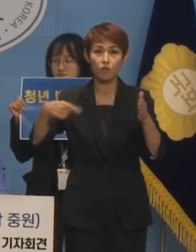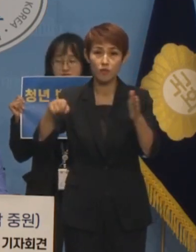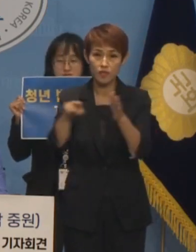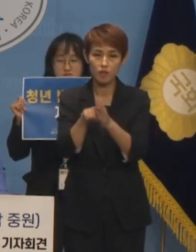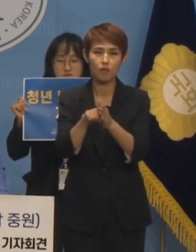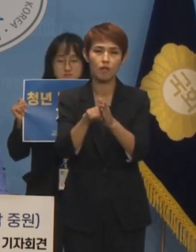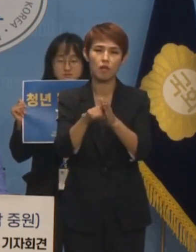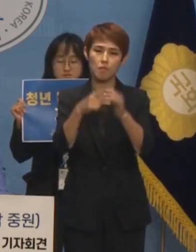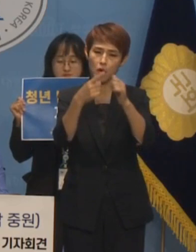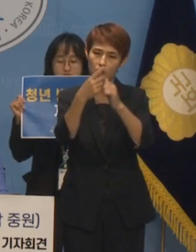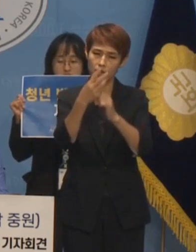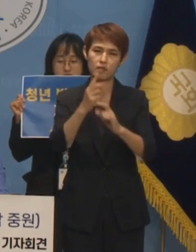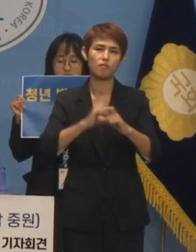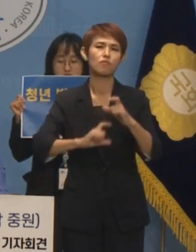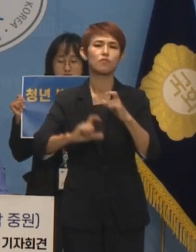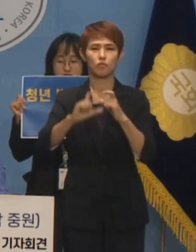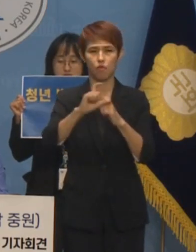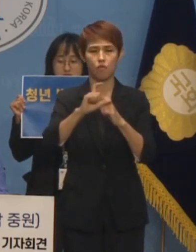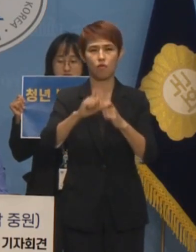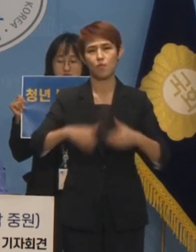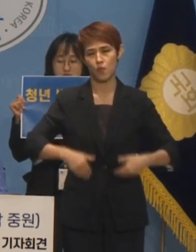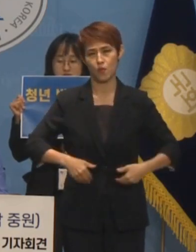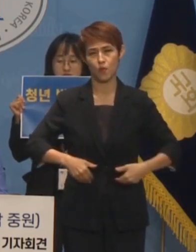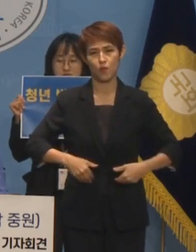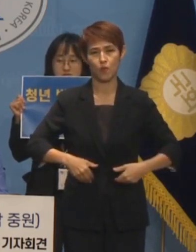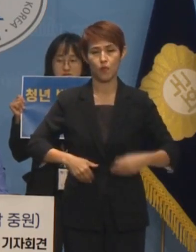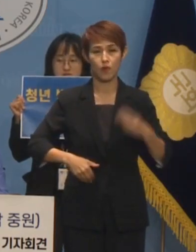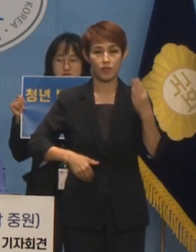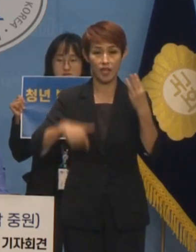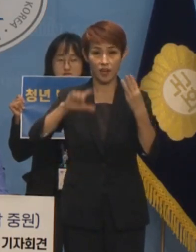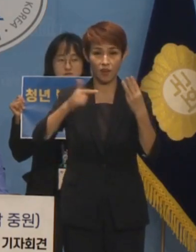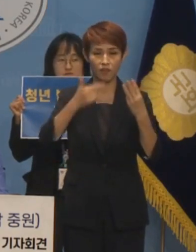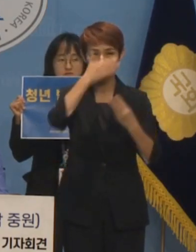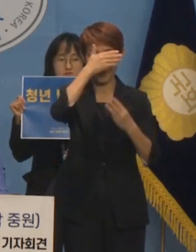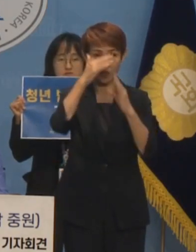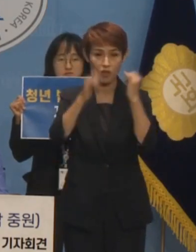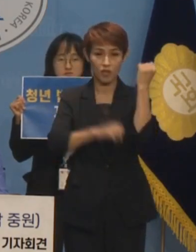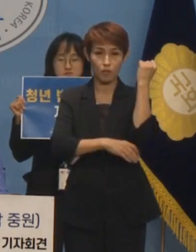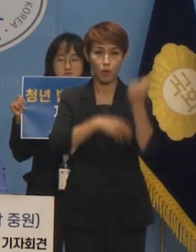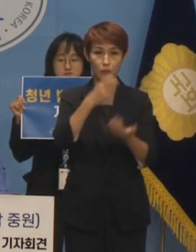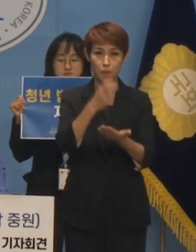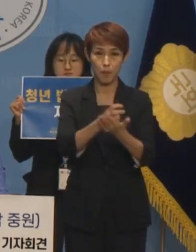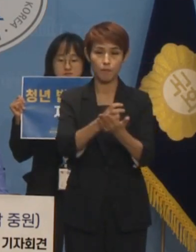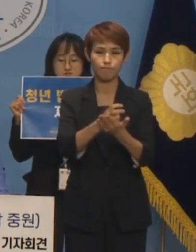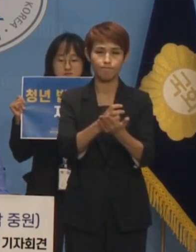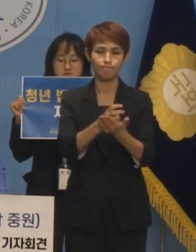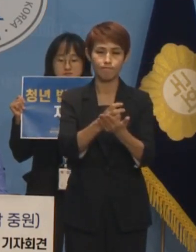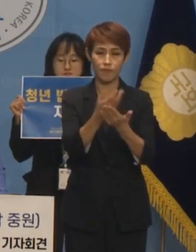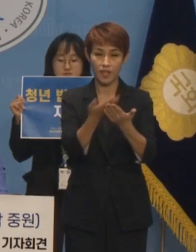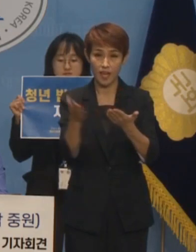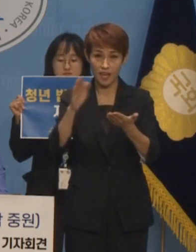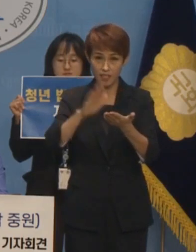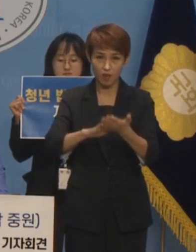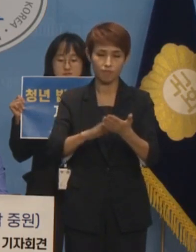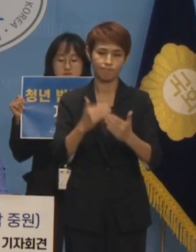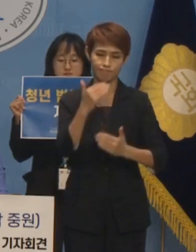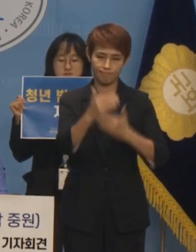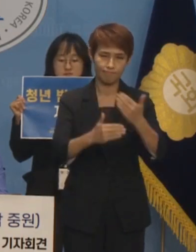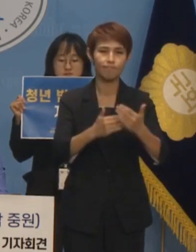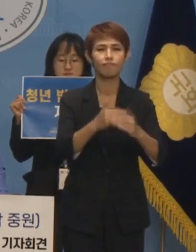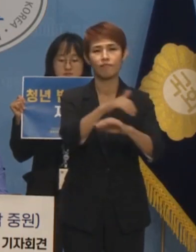점들을 보완해서 3건의 청년기본법 개정안을 오늘부터 순차적으로 발의하고자